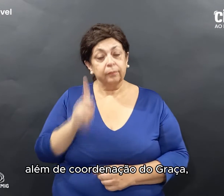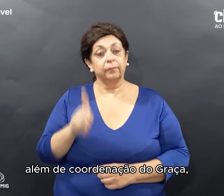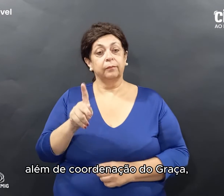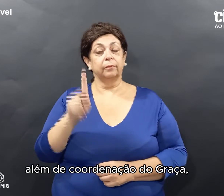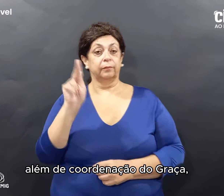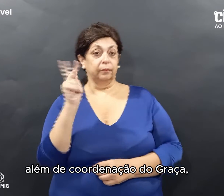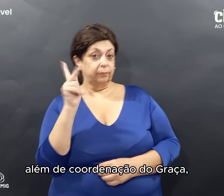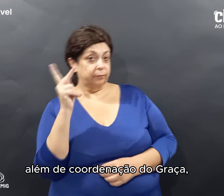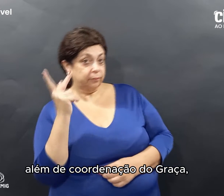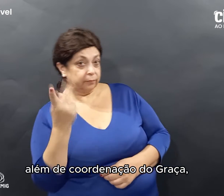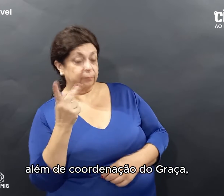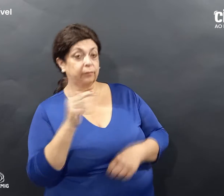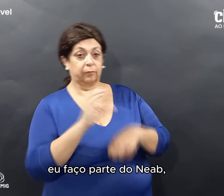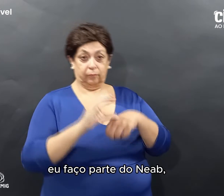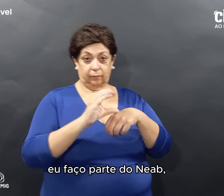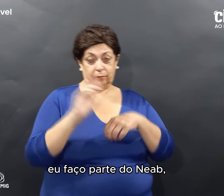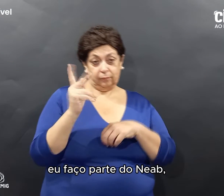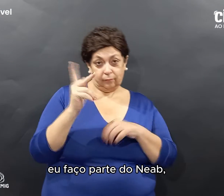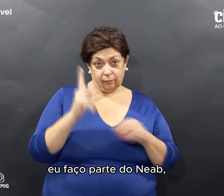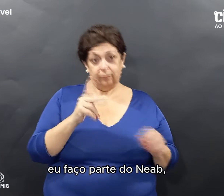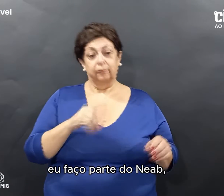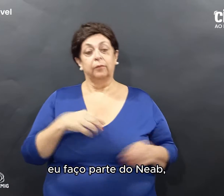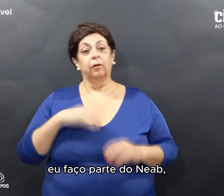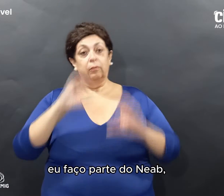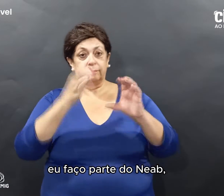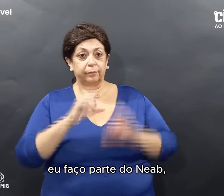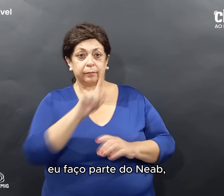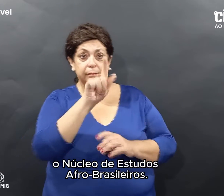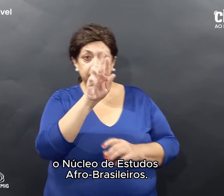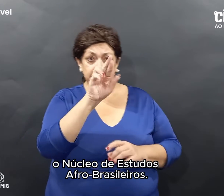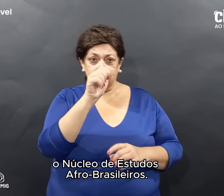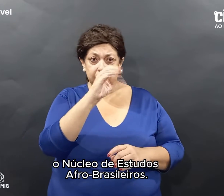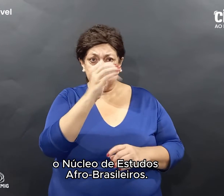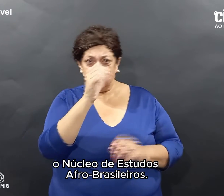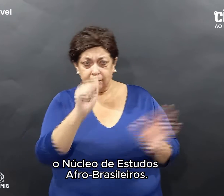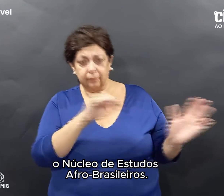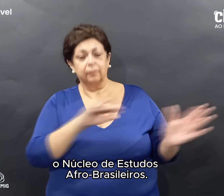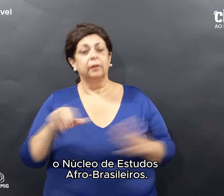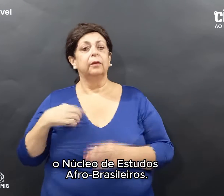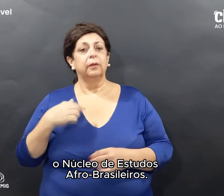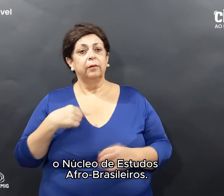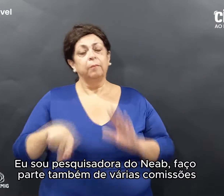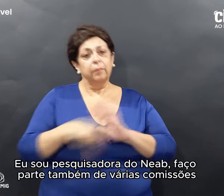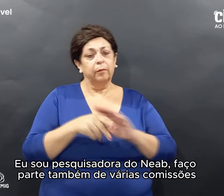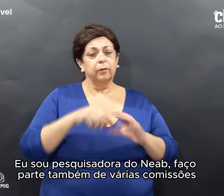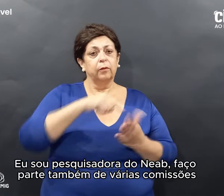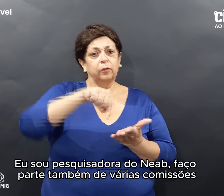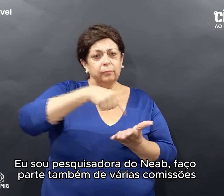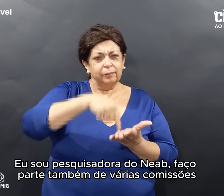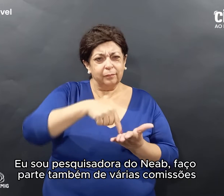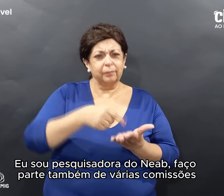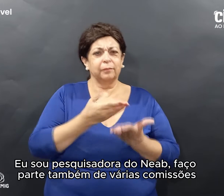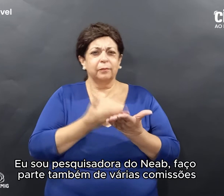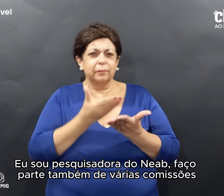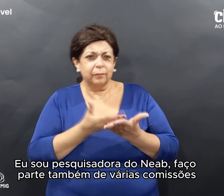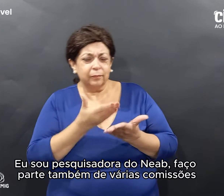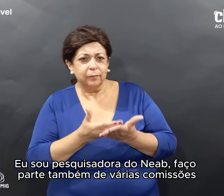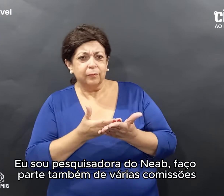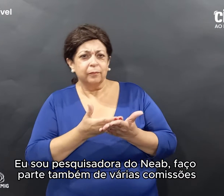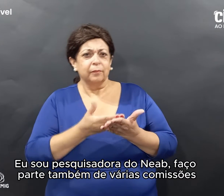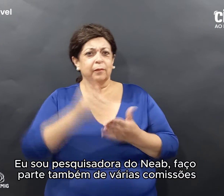História, além de coordenação do Graça, eu faço parte do NEAB, o Núcleo de Estudos Afro-Brasileiros, eu sou pesquisadora do